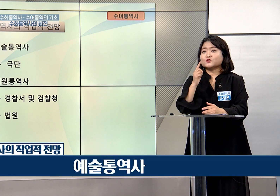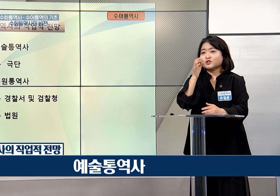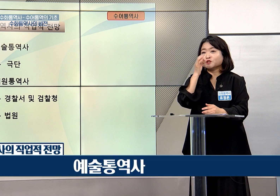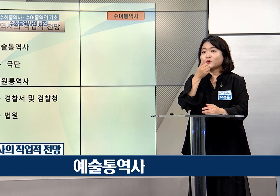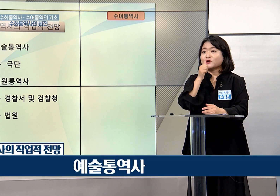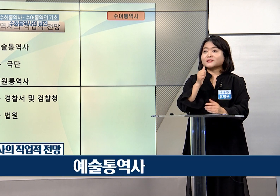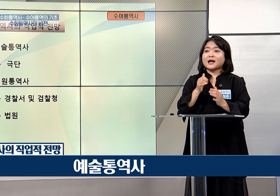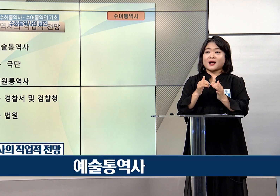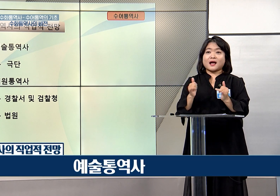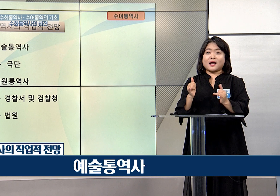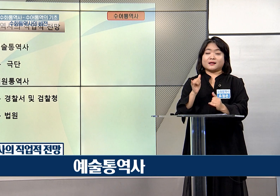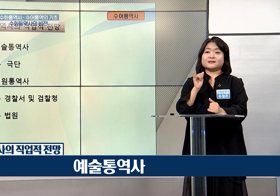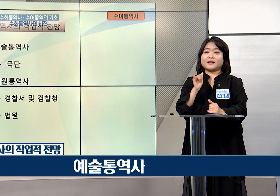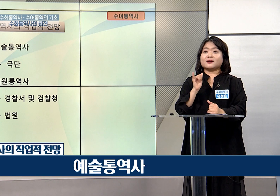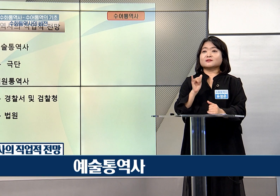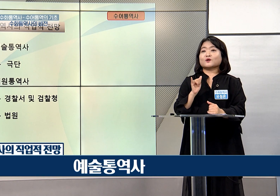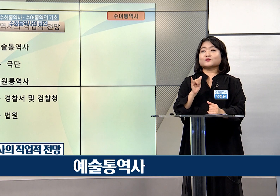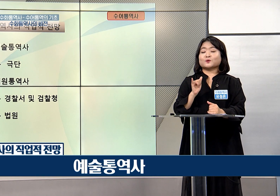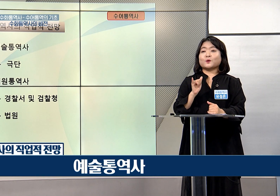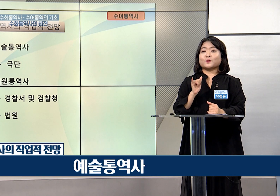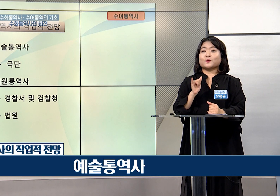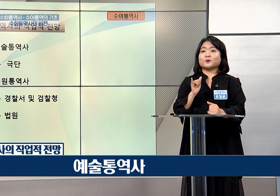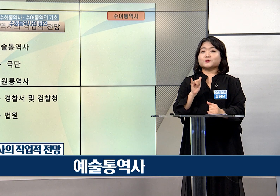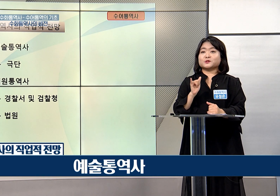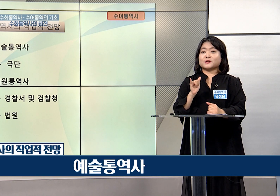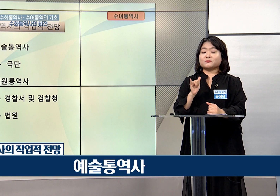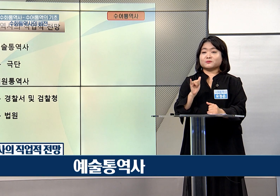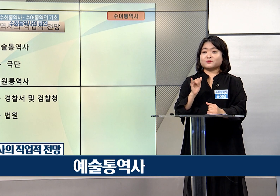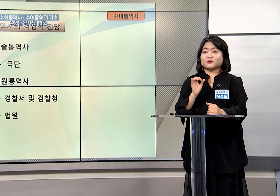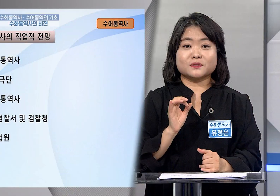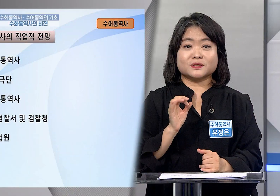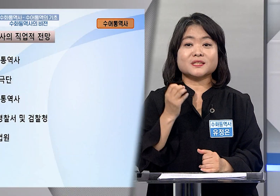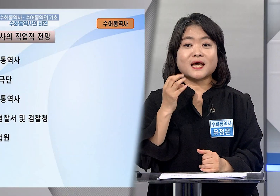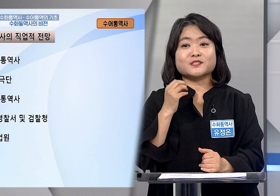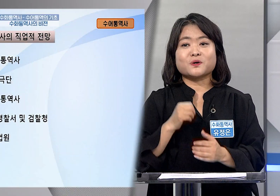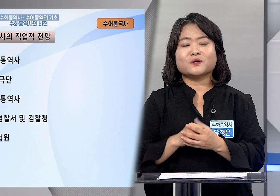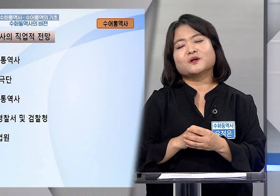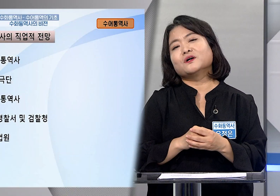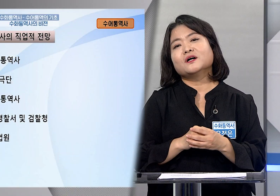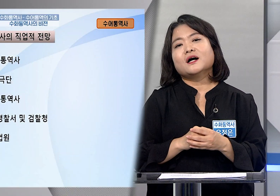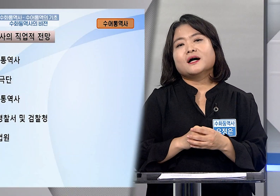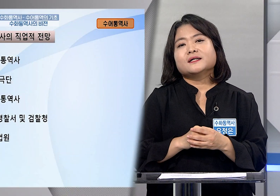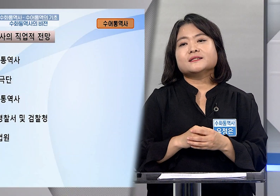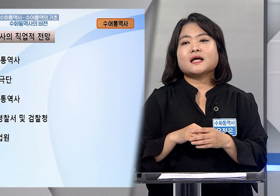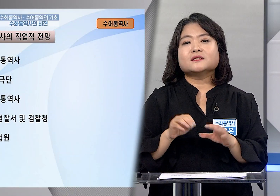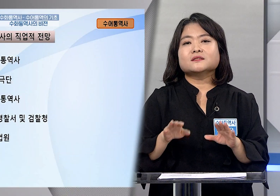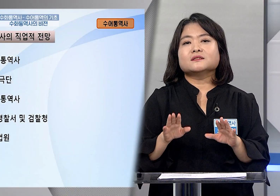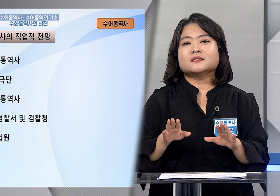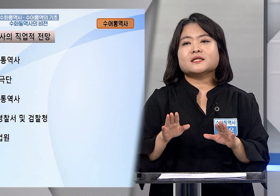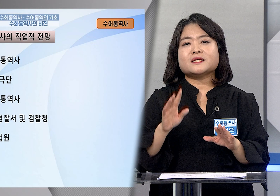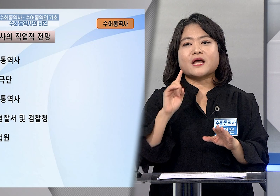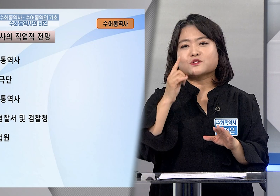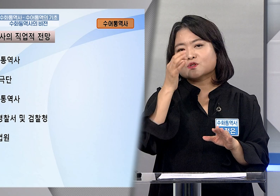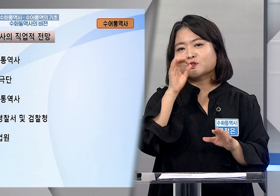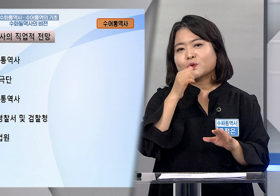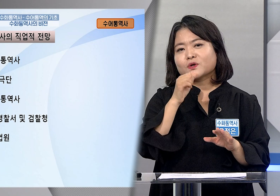예술 통역사가 있다는 것도 참 신기하죠. 일단은 이 예술